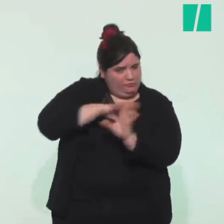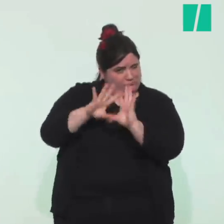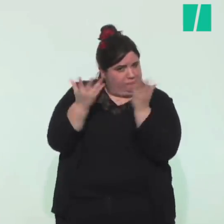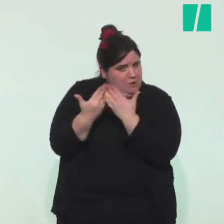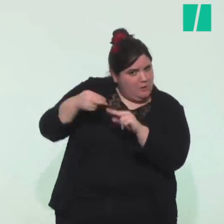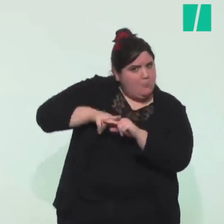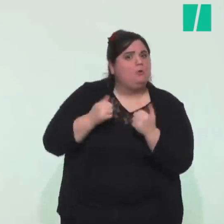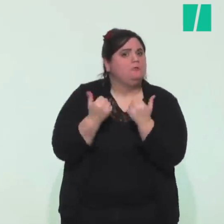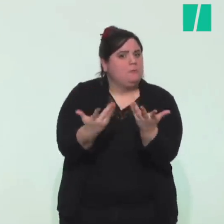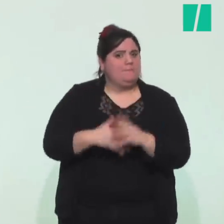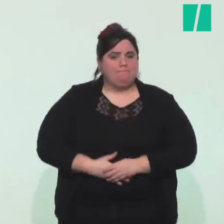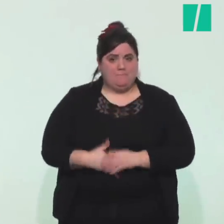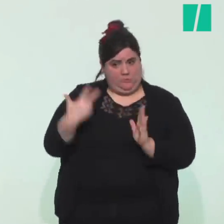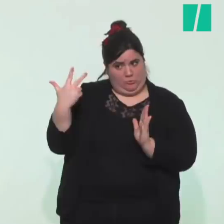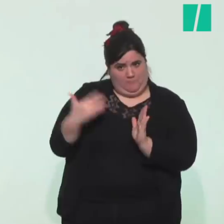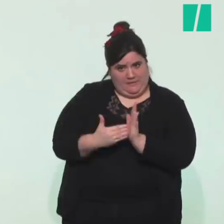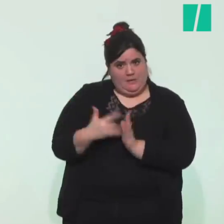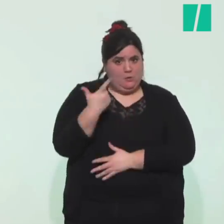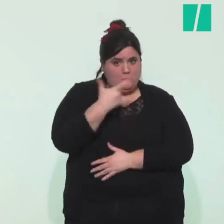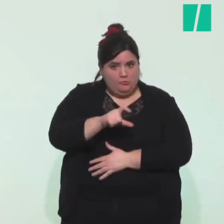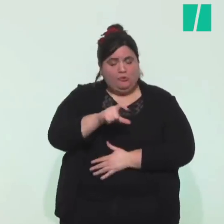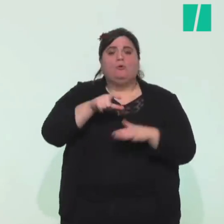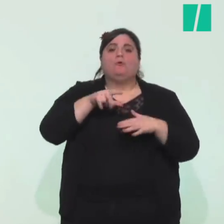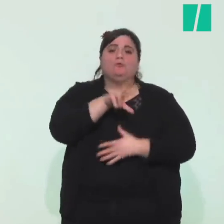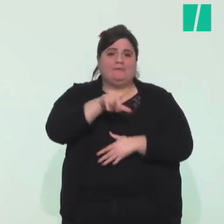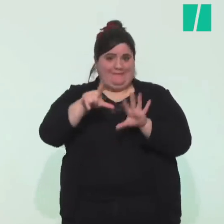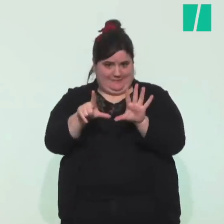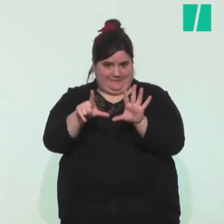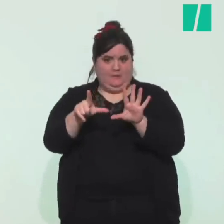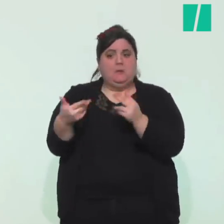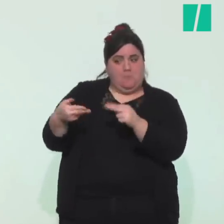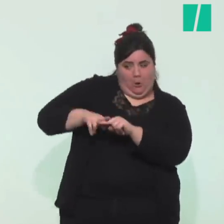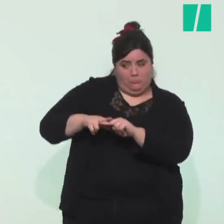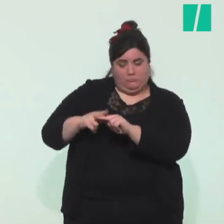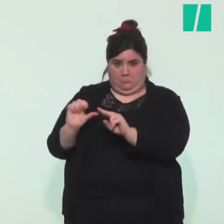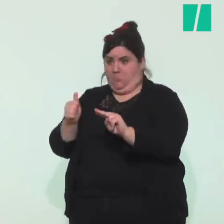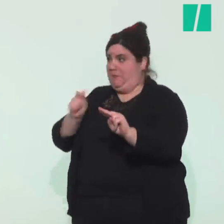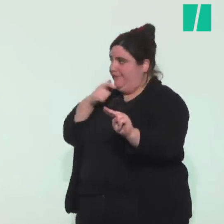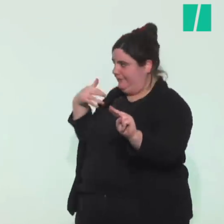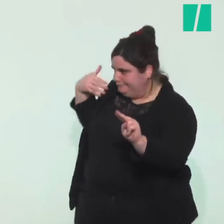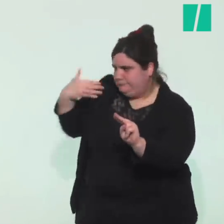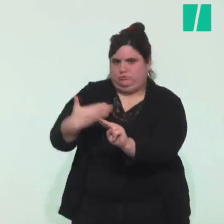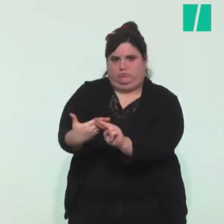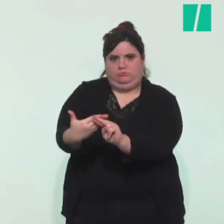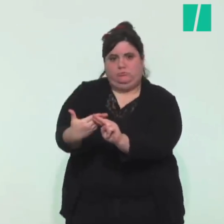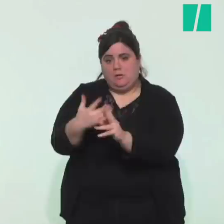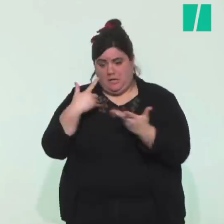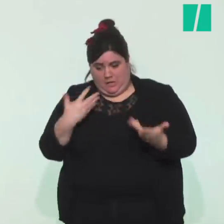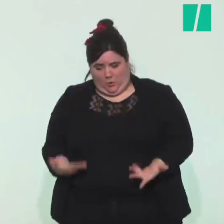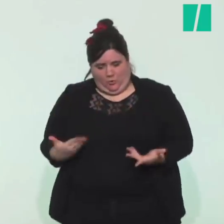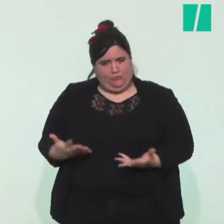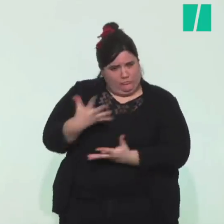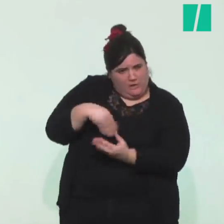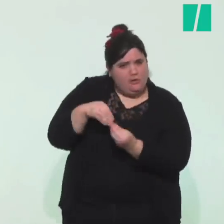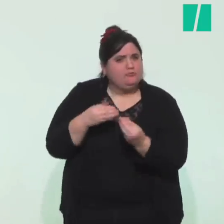3 237 décès survenus depuis le début de l'épidémie, et donc la hausse observée aujourd'hui,